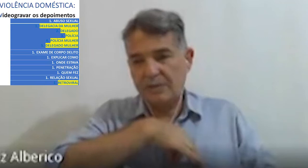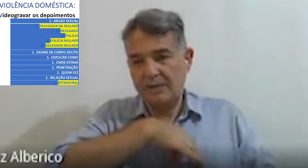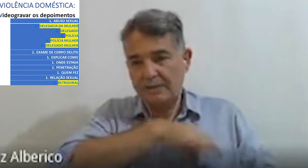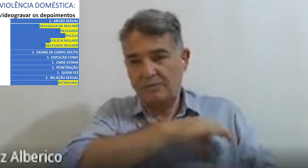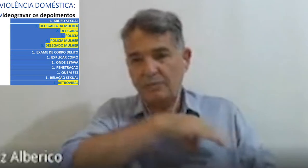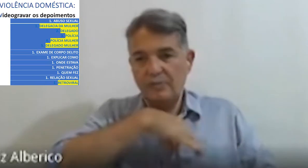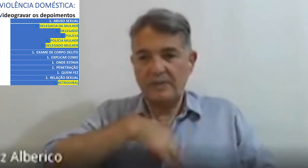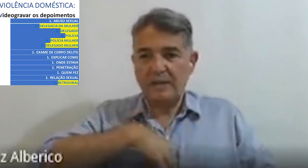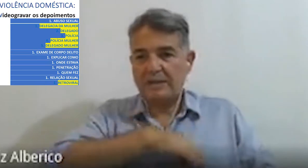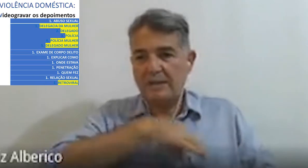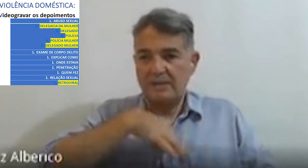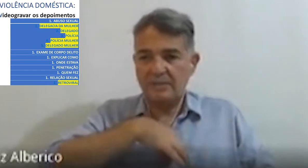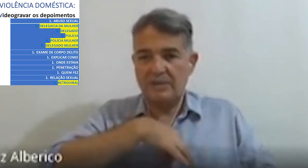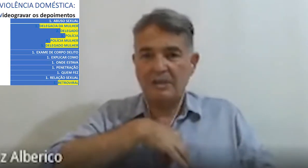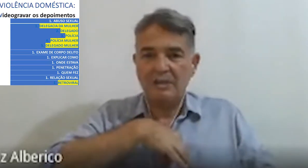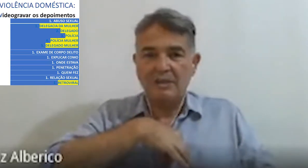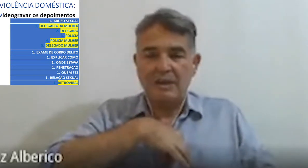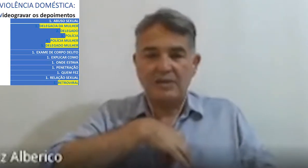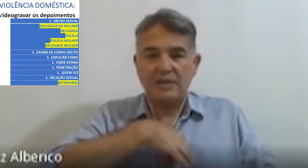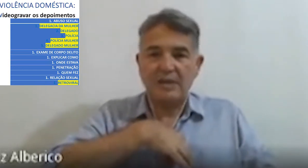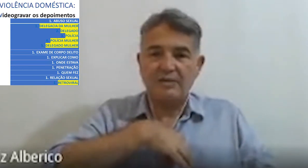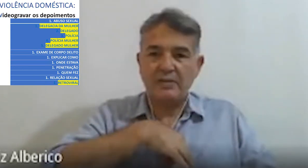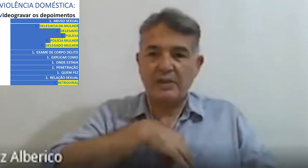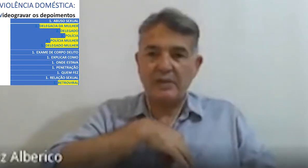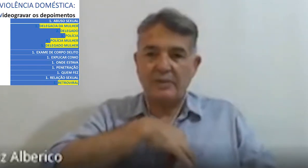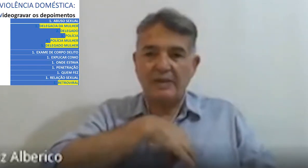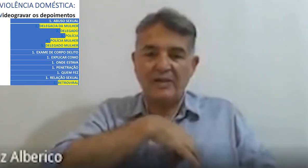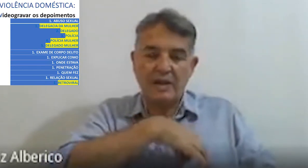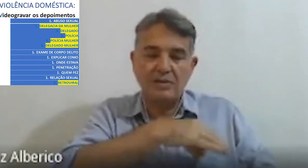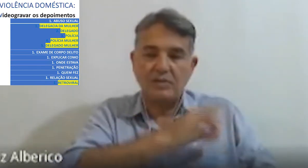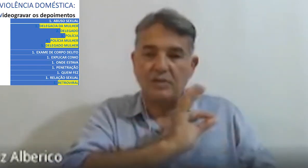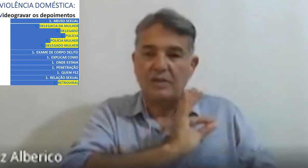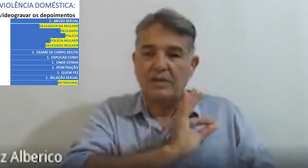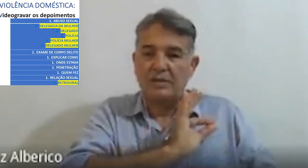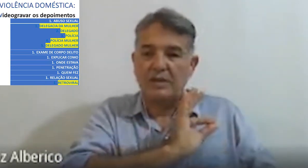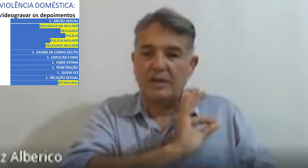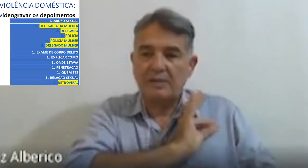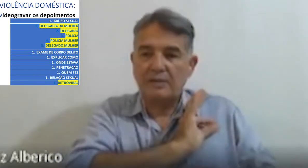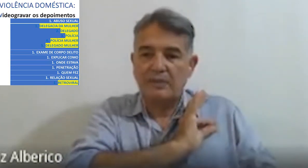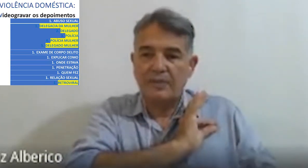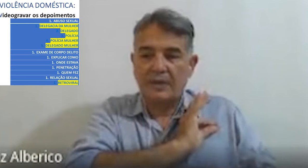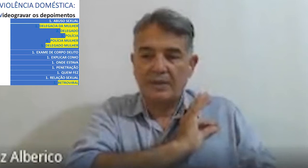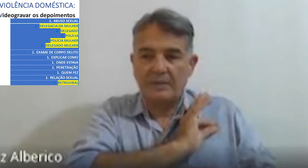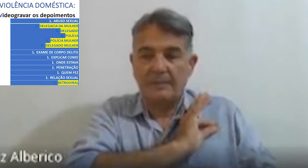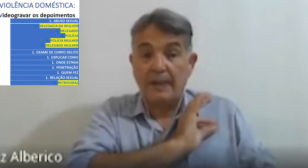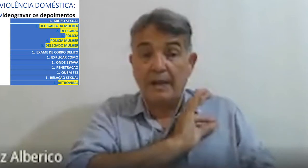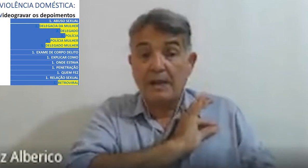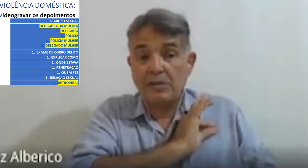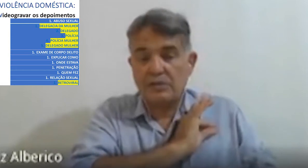está tudo caracterizando ser a genitália feminina. Para evitar isso, deitado aqui. Isso